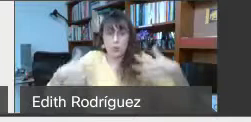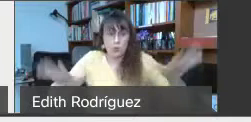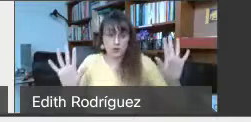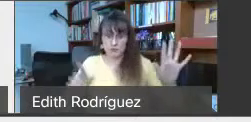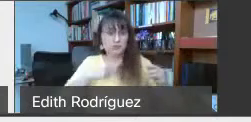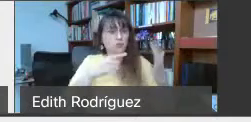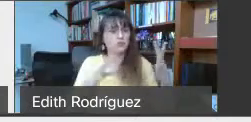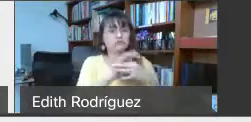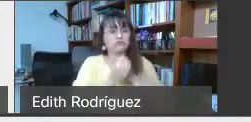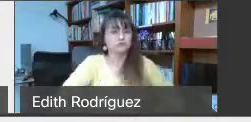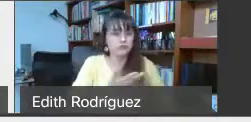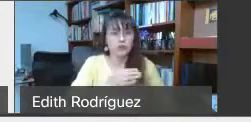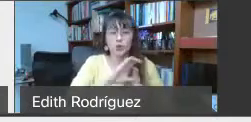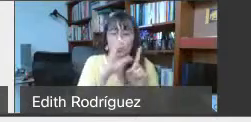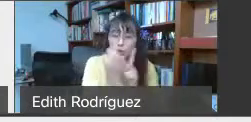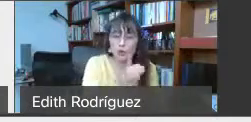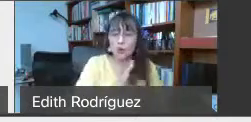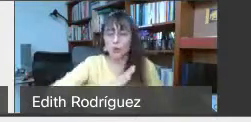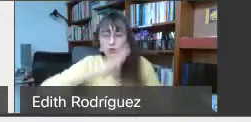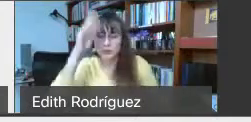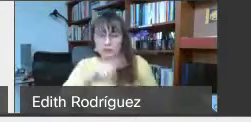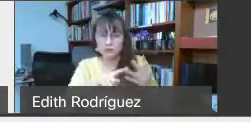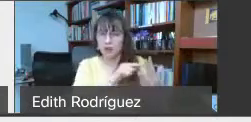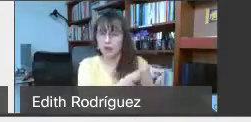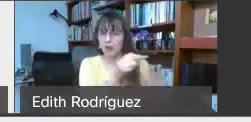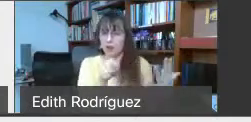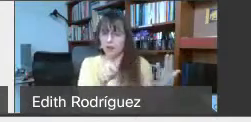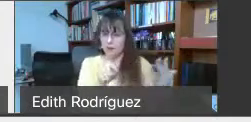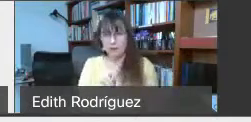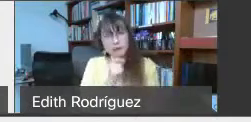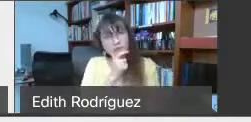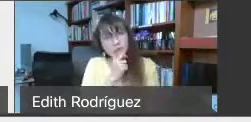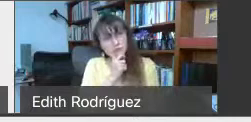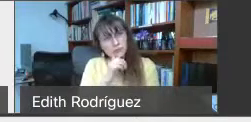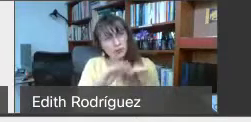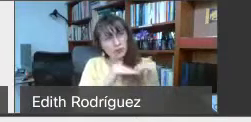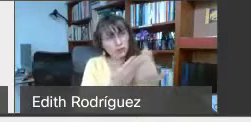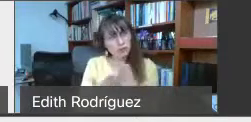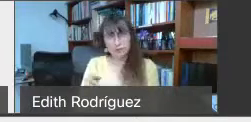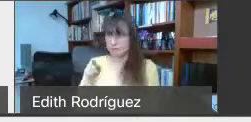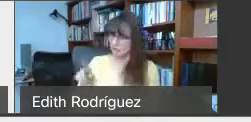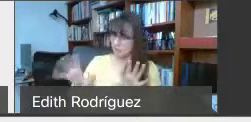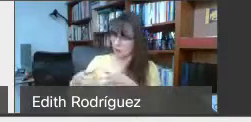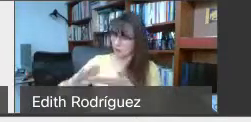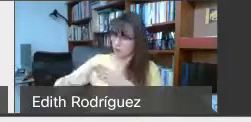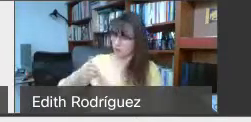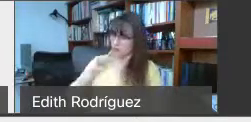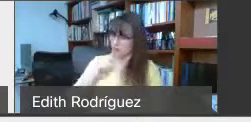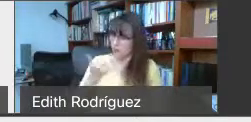Y, por supuesto, cualquier lengua debería estar en disponibilidad de acceder a la literatura.